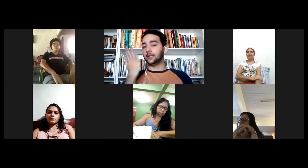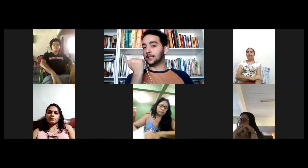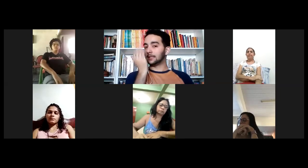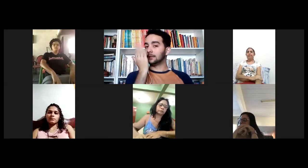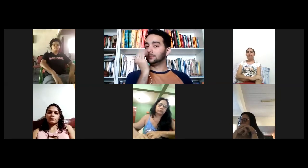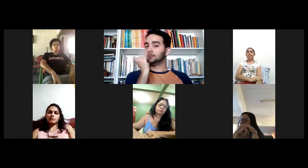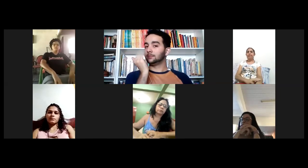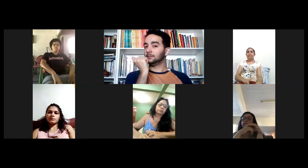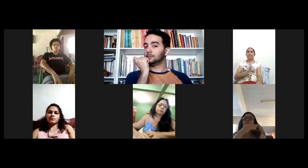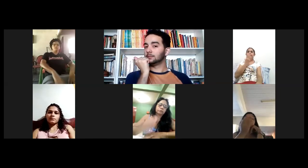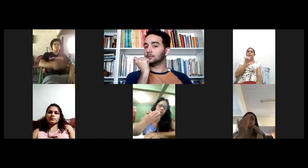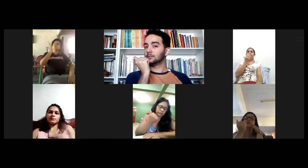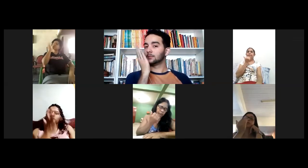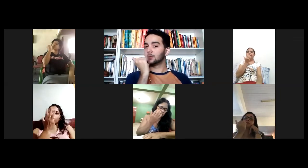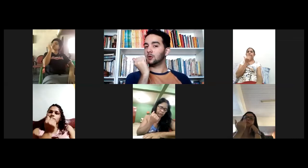Comidas.